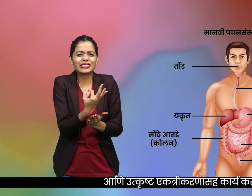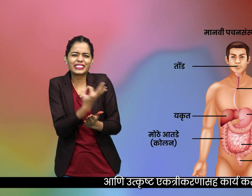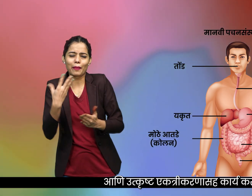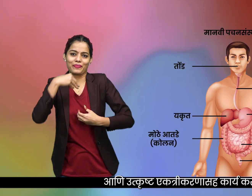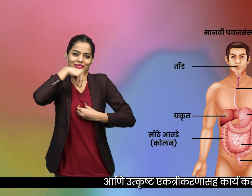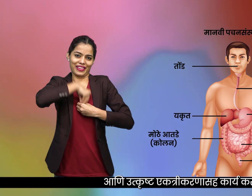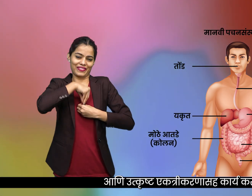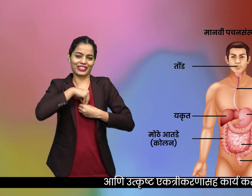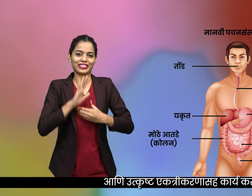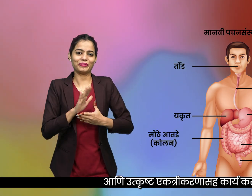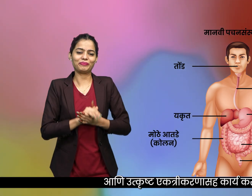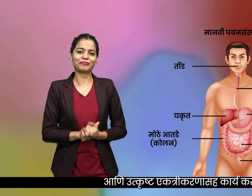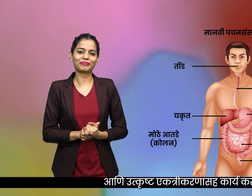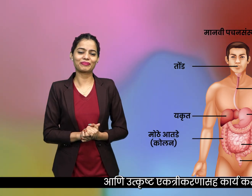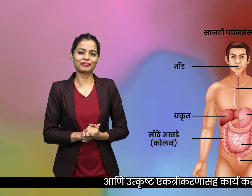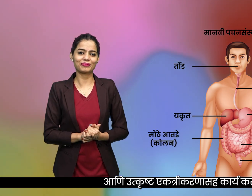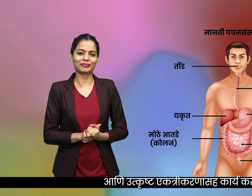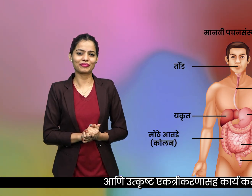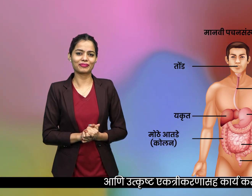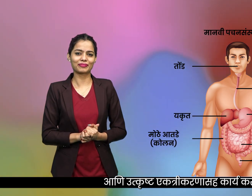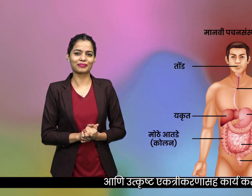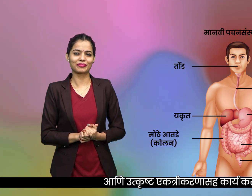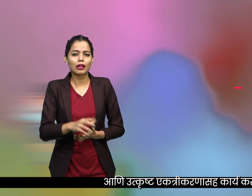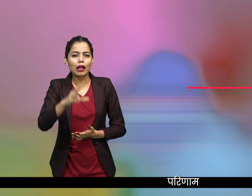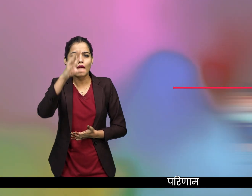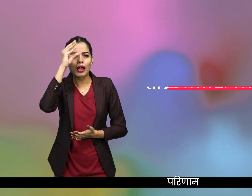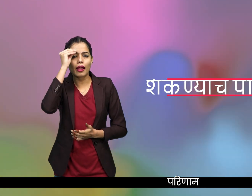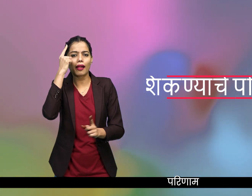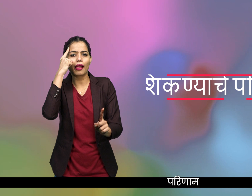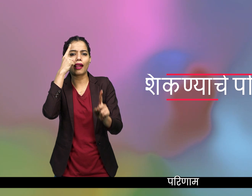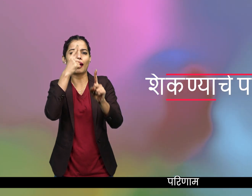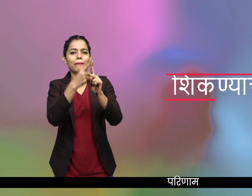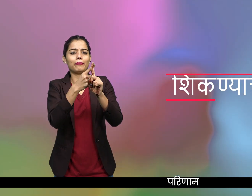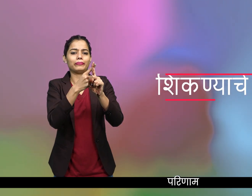आणि उत्कृष्ट एकत्रीकरणासह कार्य करते. परिणाम: